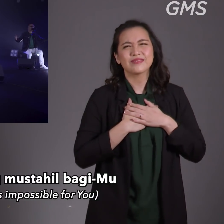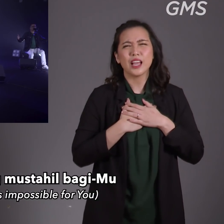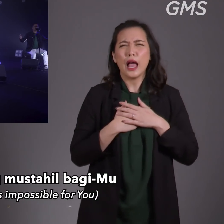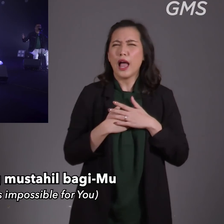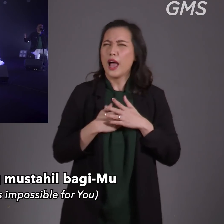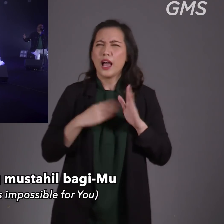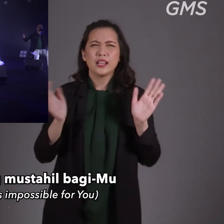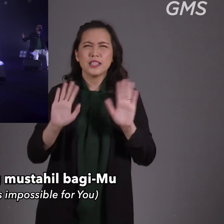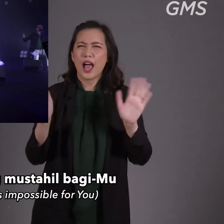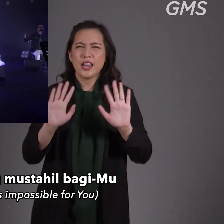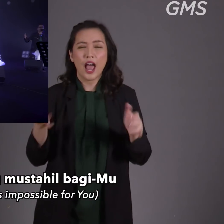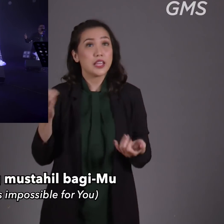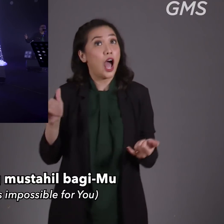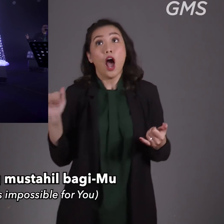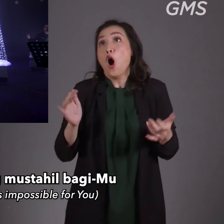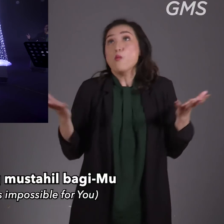Tiada yang